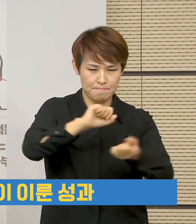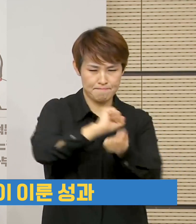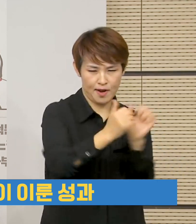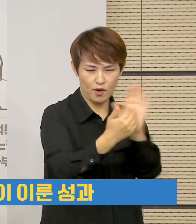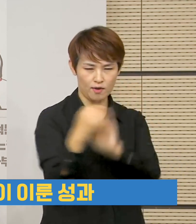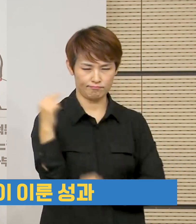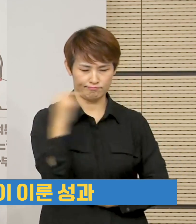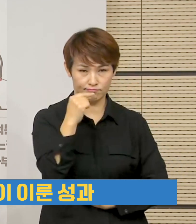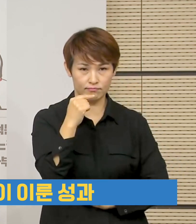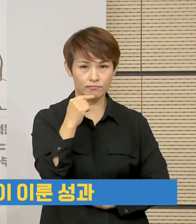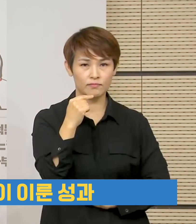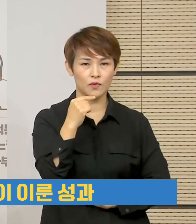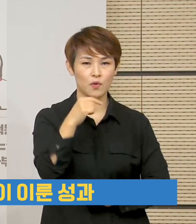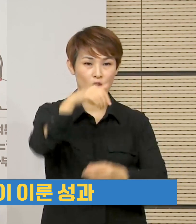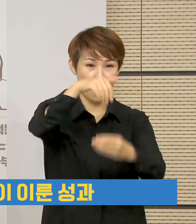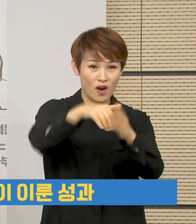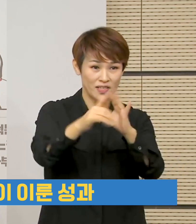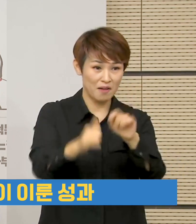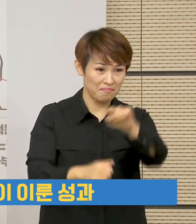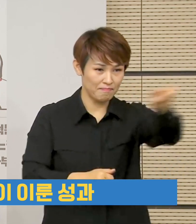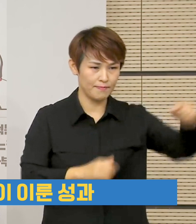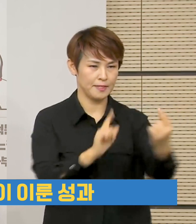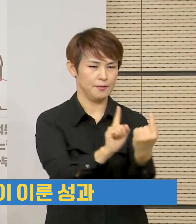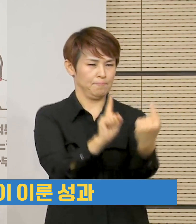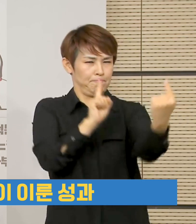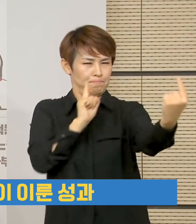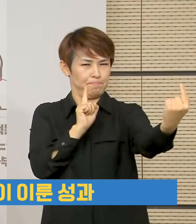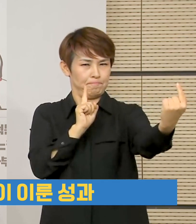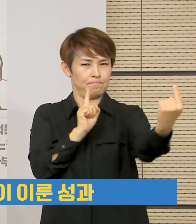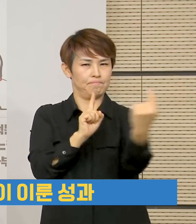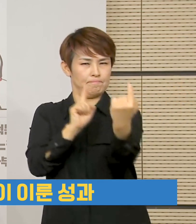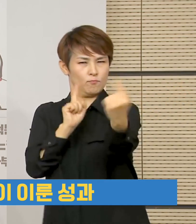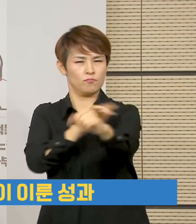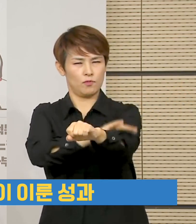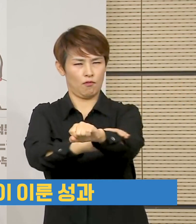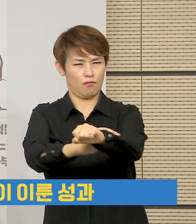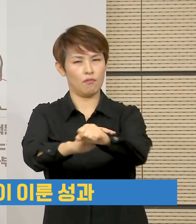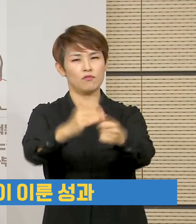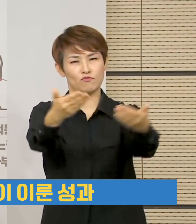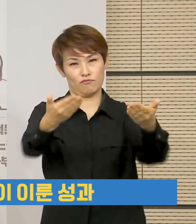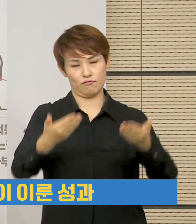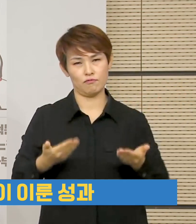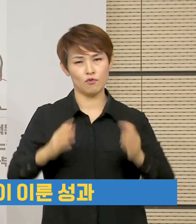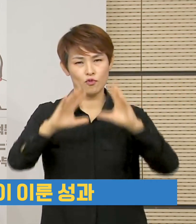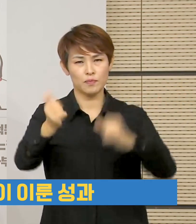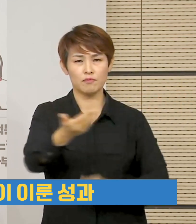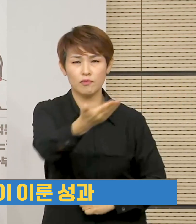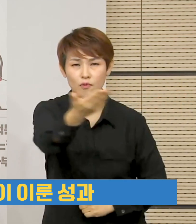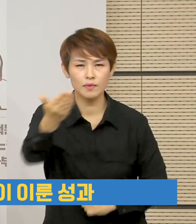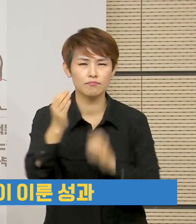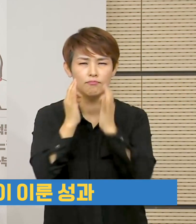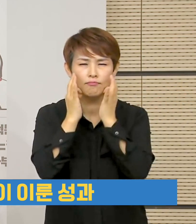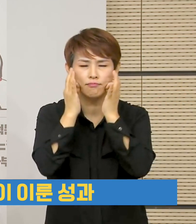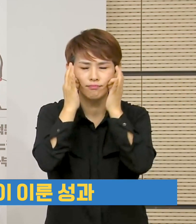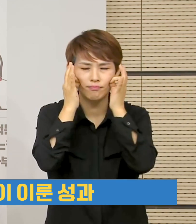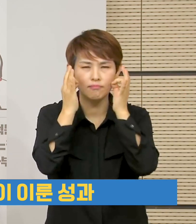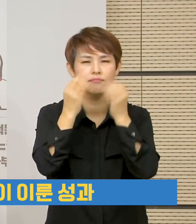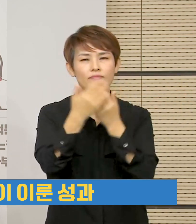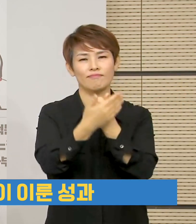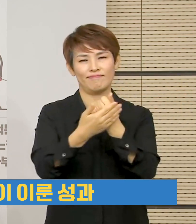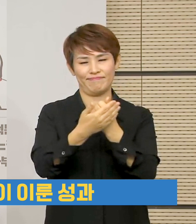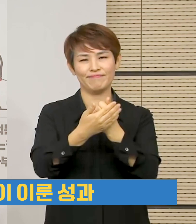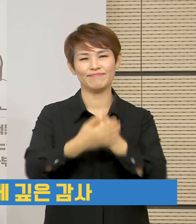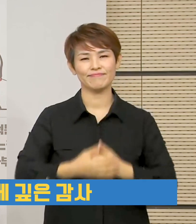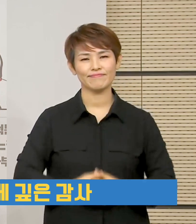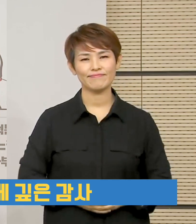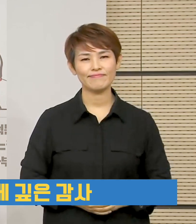유권자 간 어 그리도 기던 에 참 야 적극 참여해 주신 국민 한 번 한 번에 노력이 이루어낸 성과라고